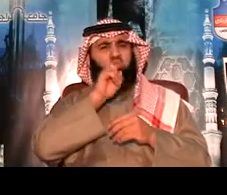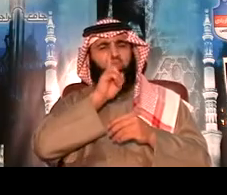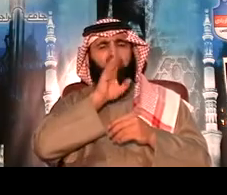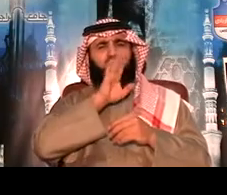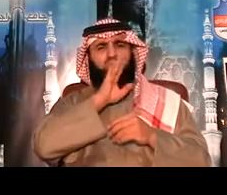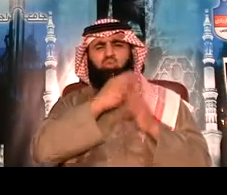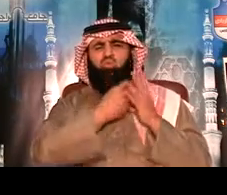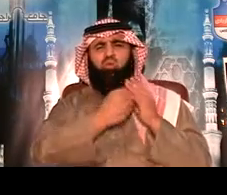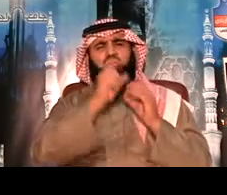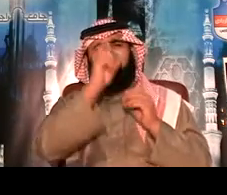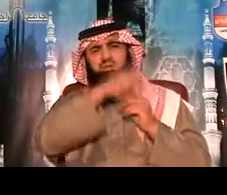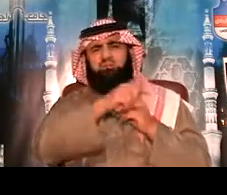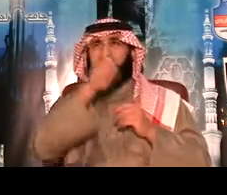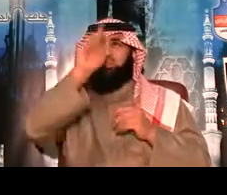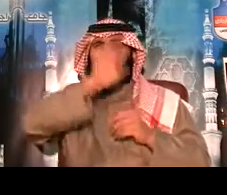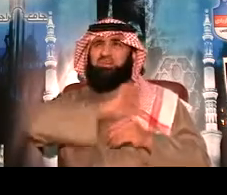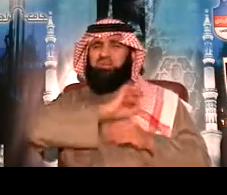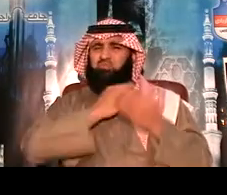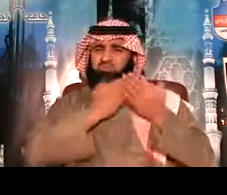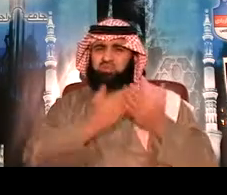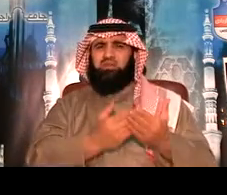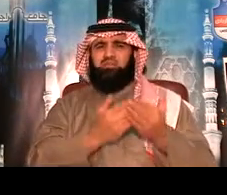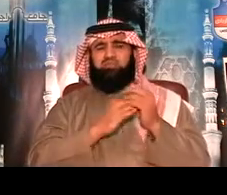أجمعين، فارحمهم يا رحيم. اللهم ارحمنا يا ذا